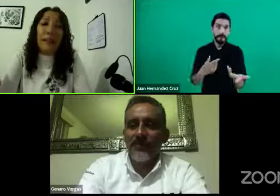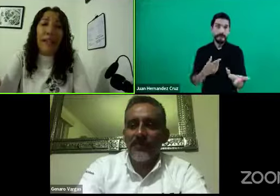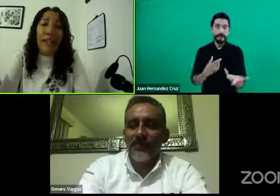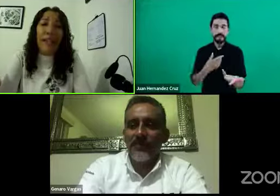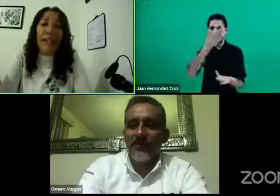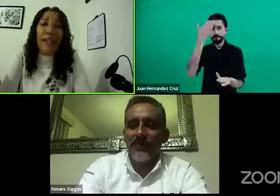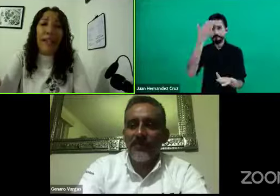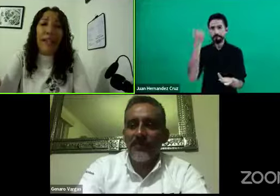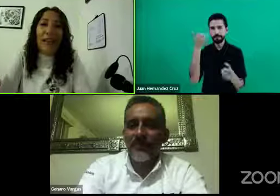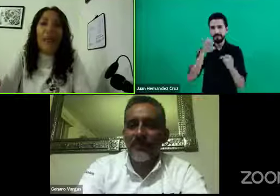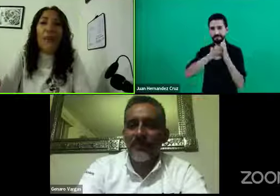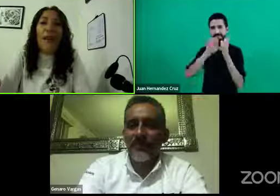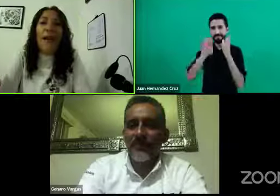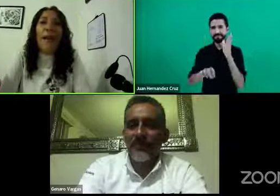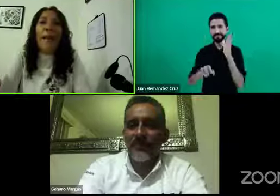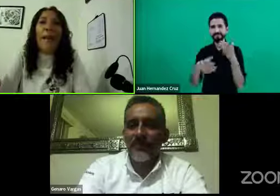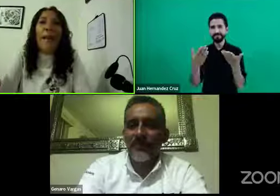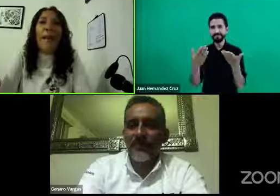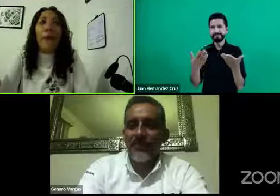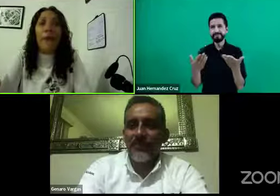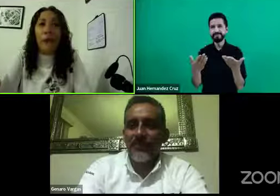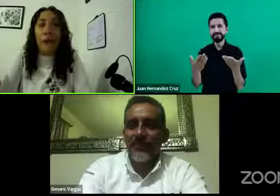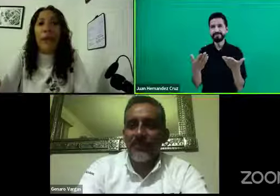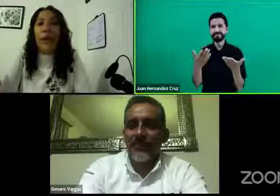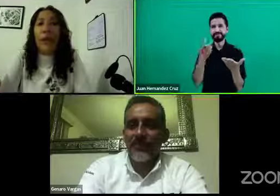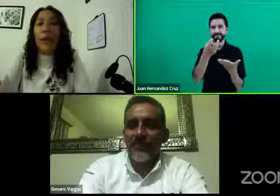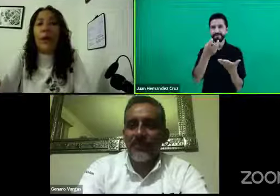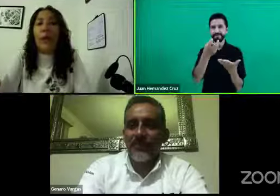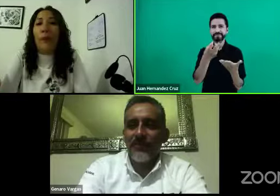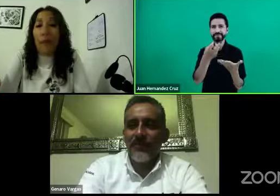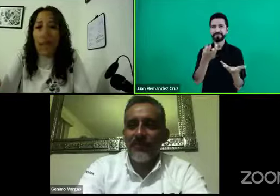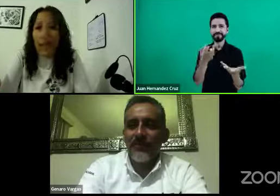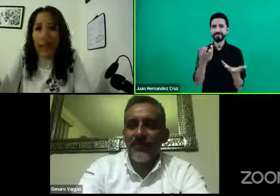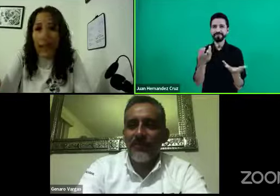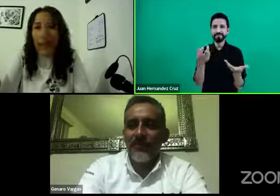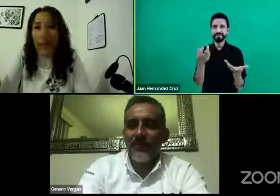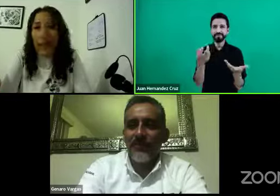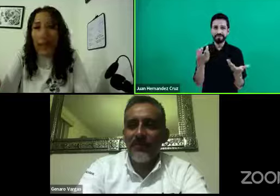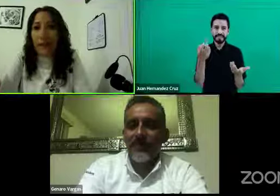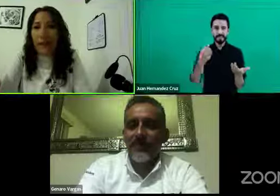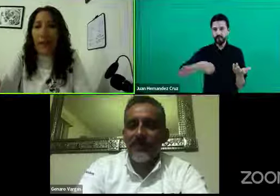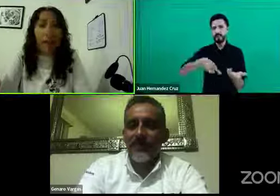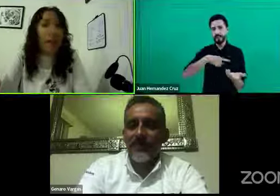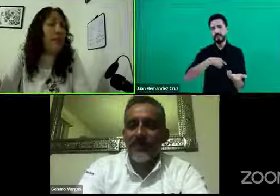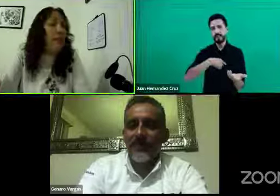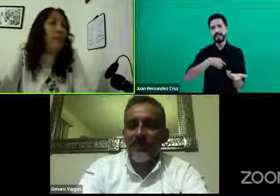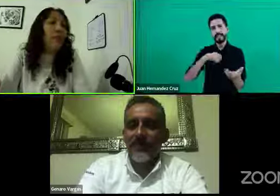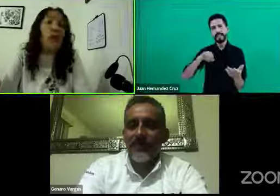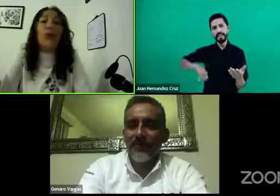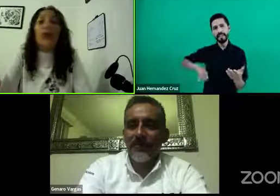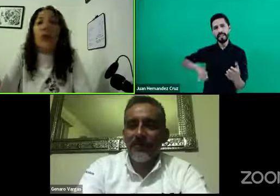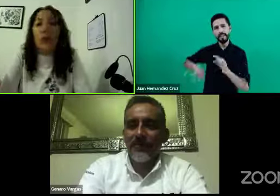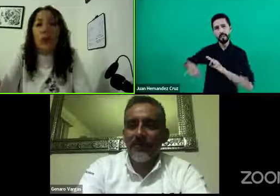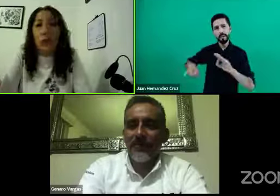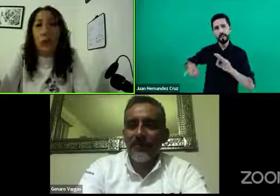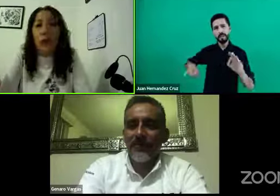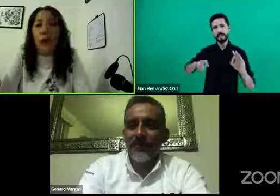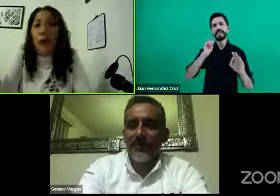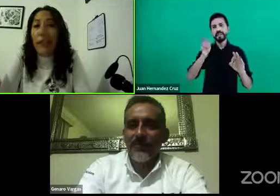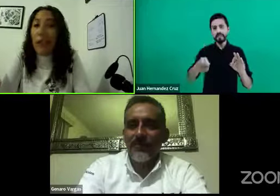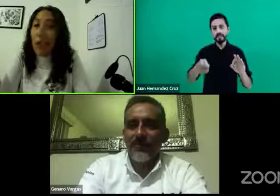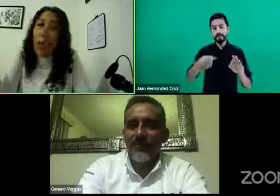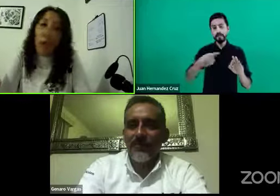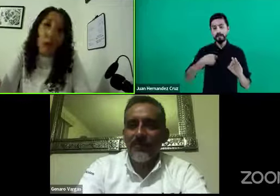esta parte es una cuestión que creo que podría ser interesante, importante. No